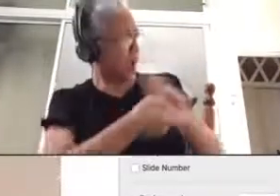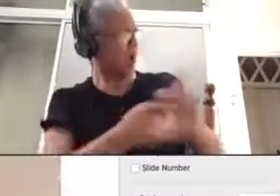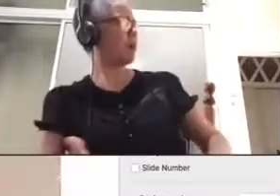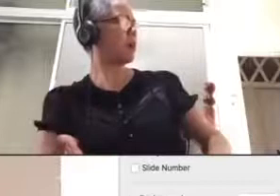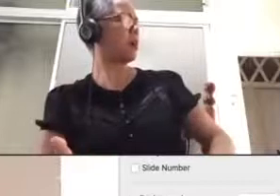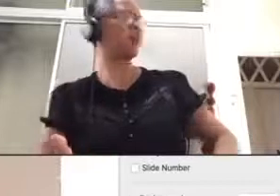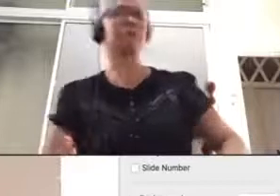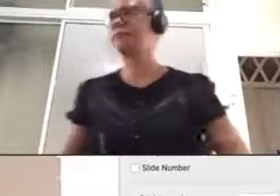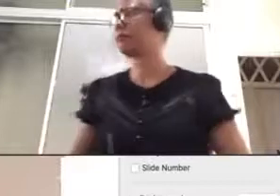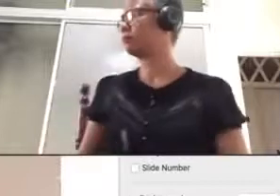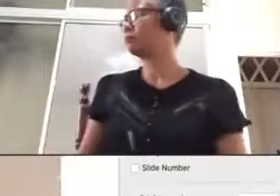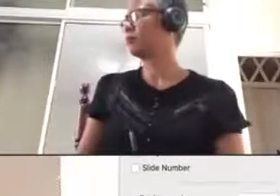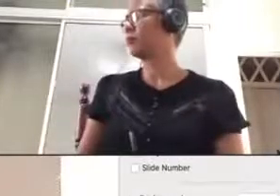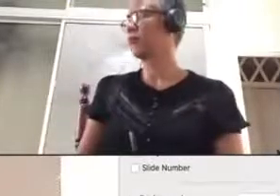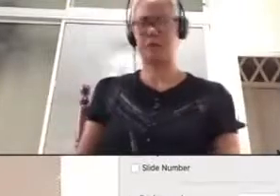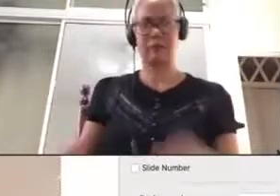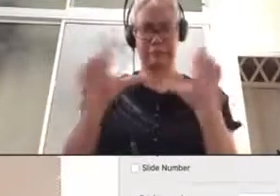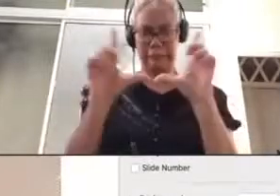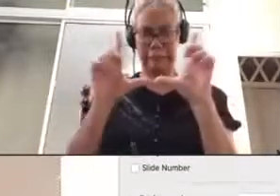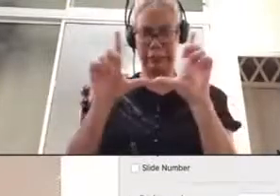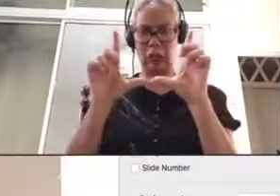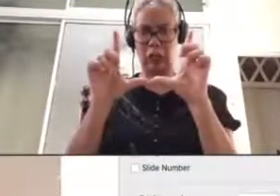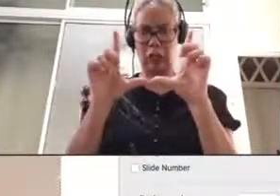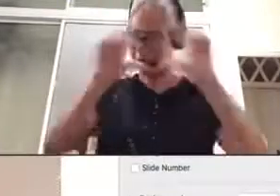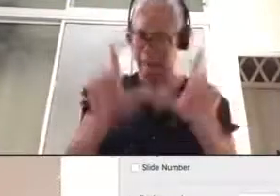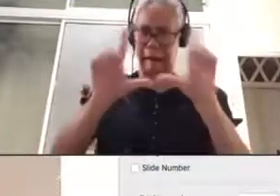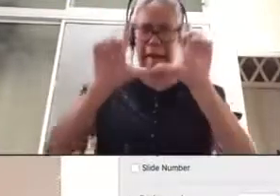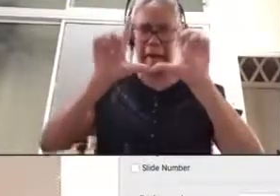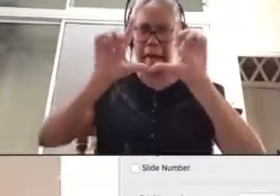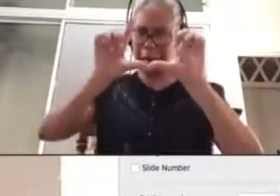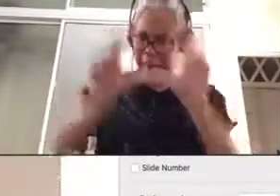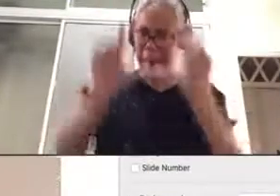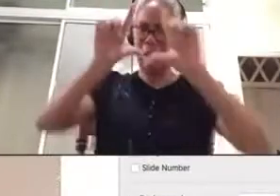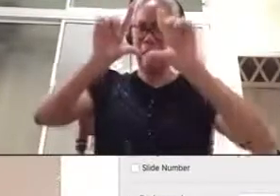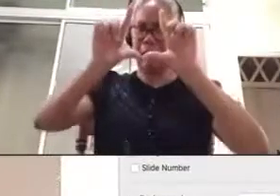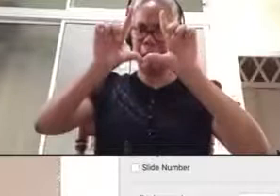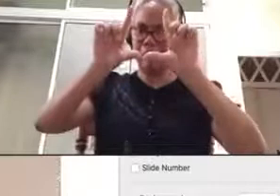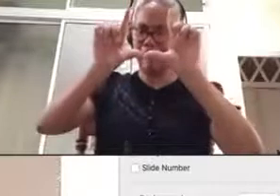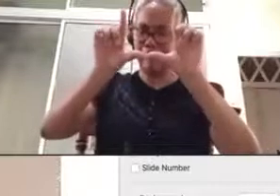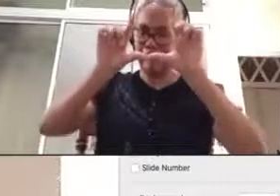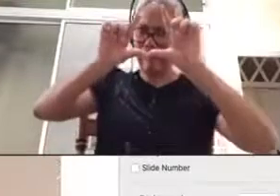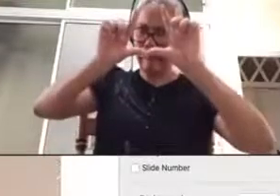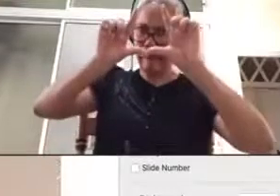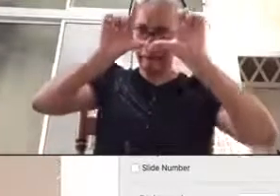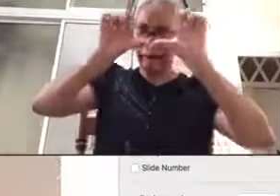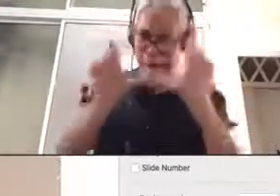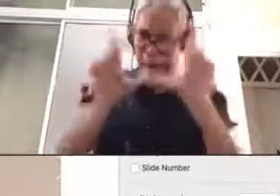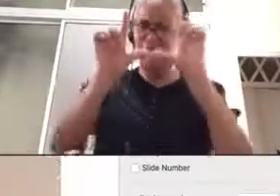a Cuadrito que lo repita para ver si él se convierte en redondito